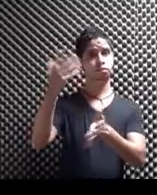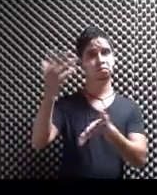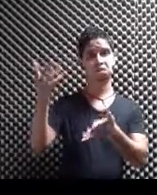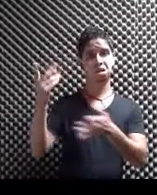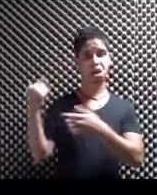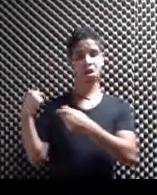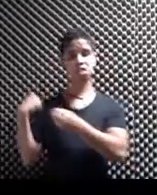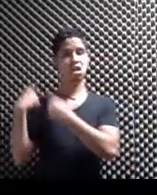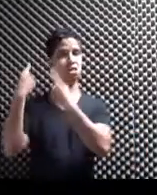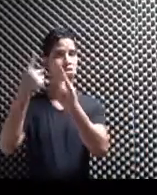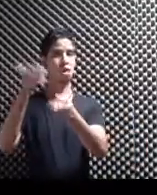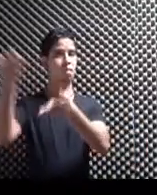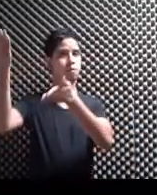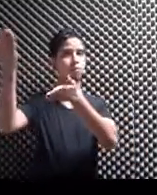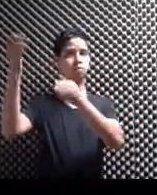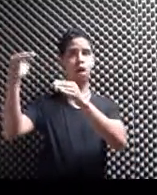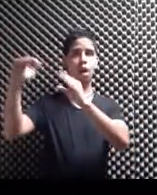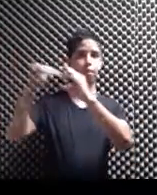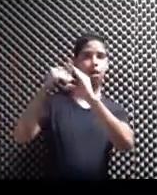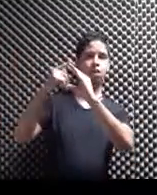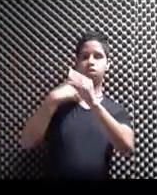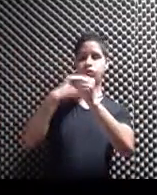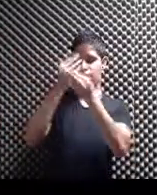información yo lo sigo diciendo y diciendo y diciendo